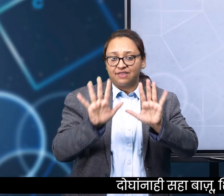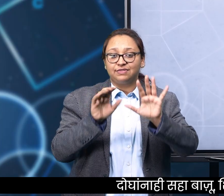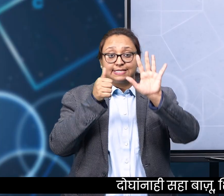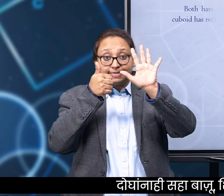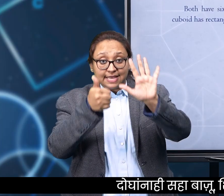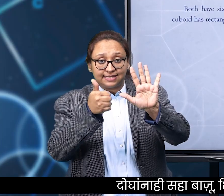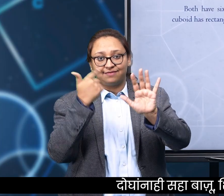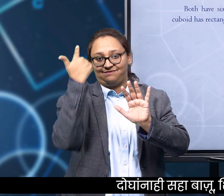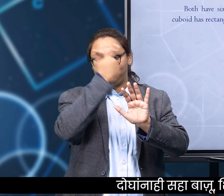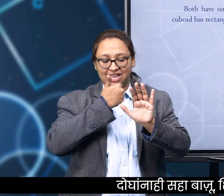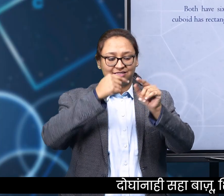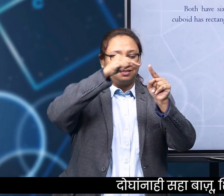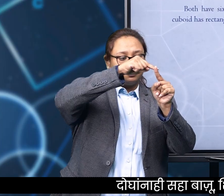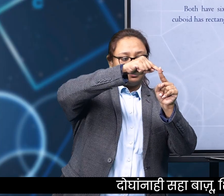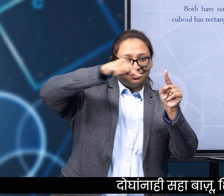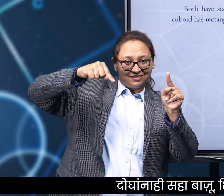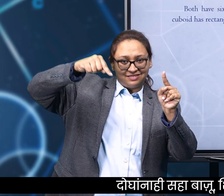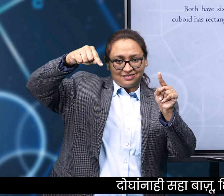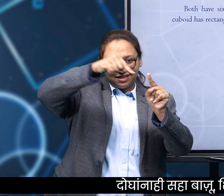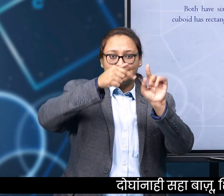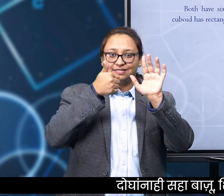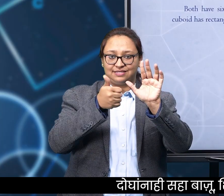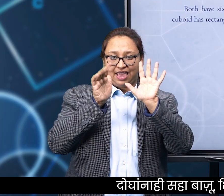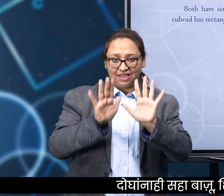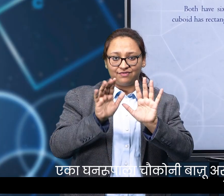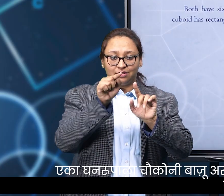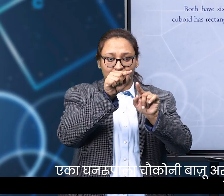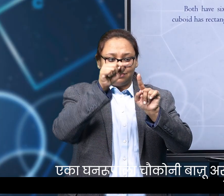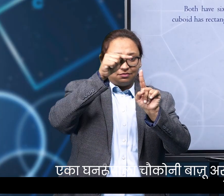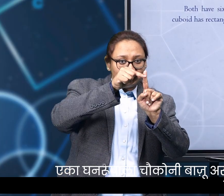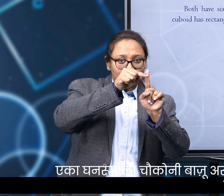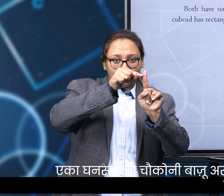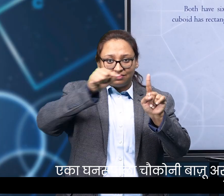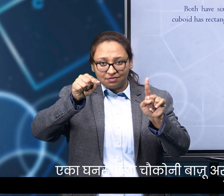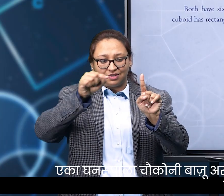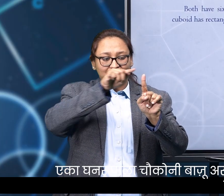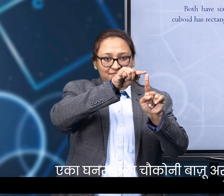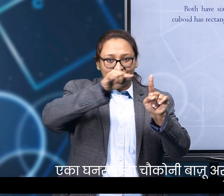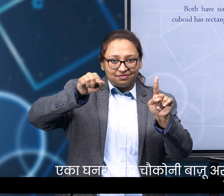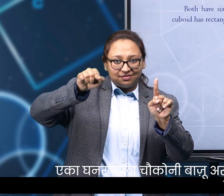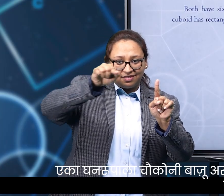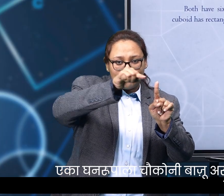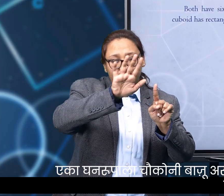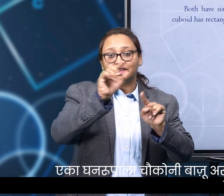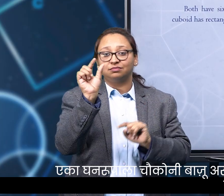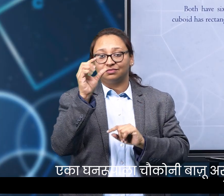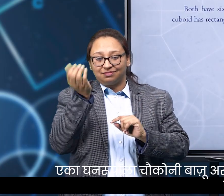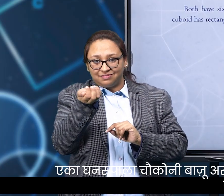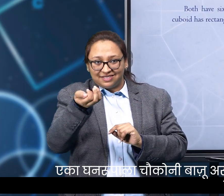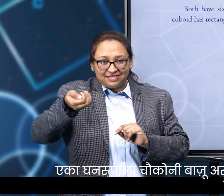दोघांनाही 6 बाजू, शिरोबिंदू आणि कडा आहेत. एका घनरूपाला चौकोनी बाजू असतात, तर एका घनरूपाला आयताकृती